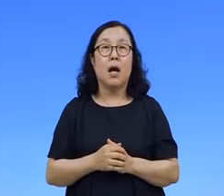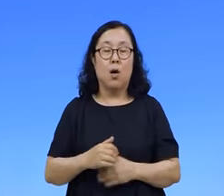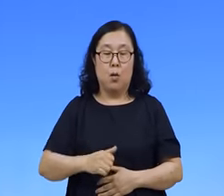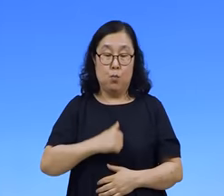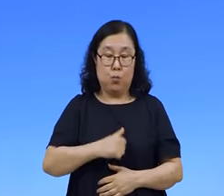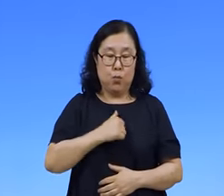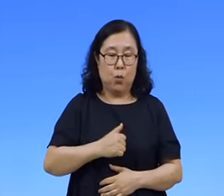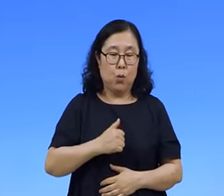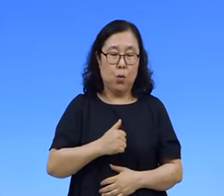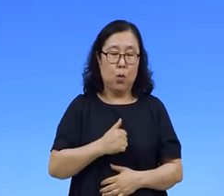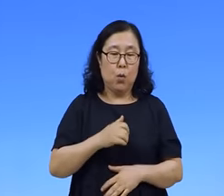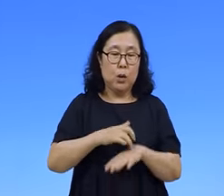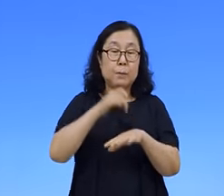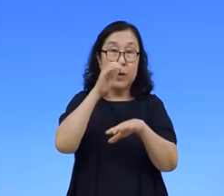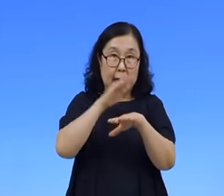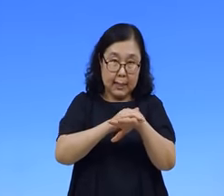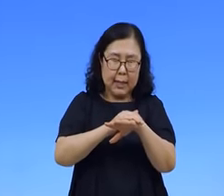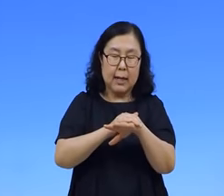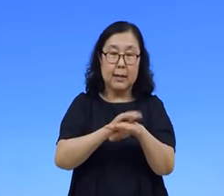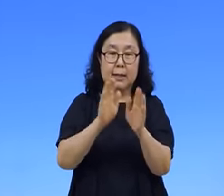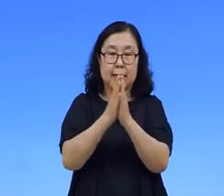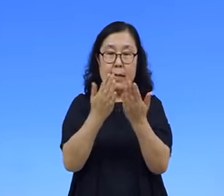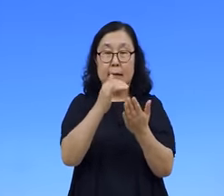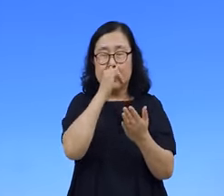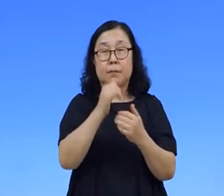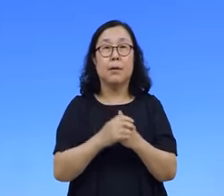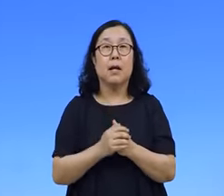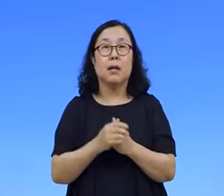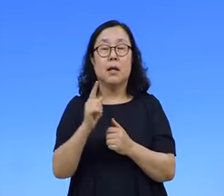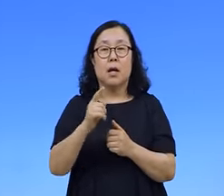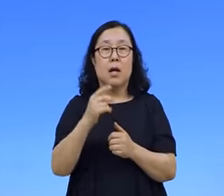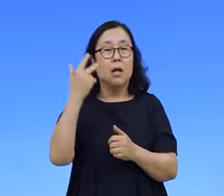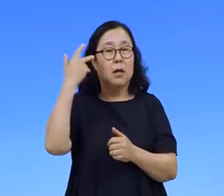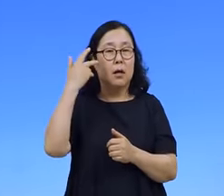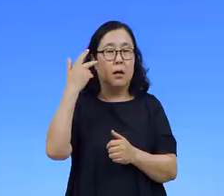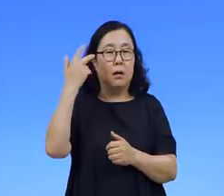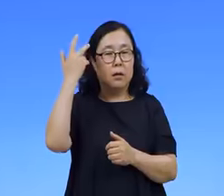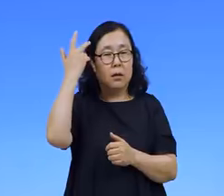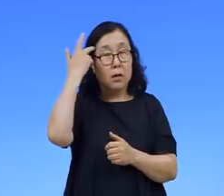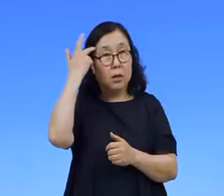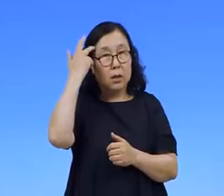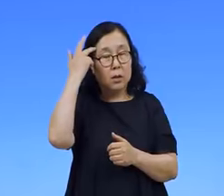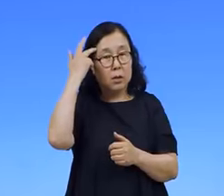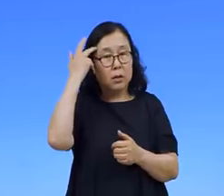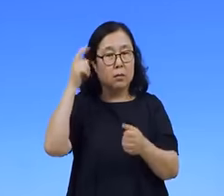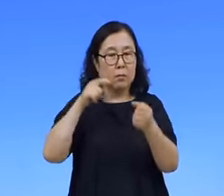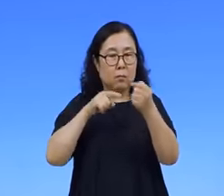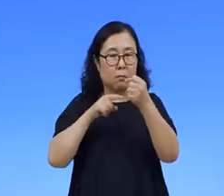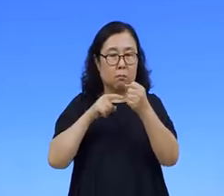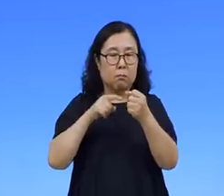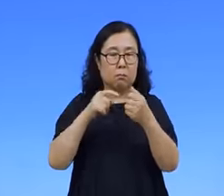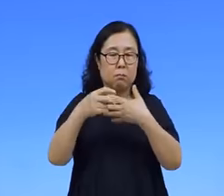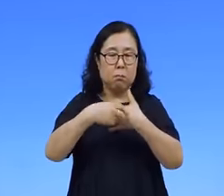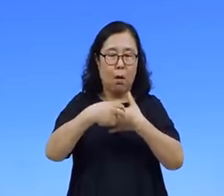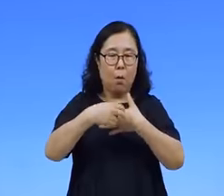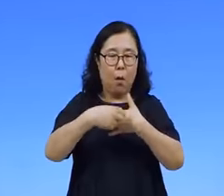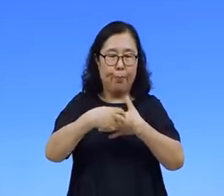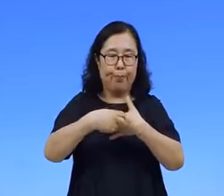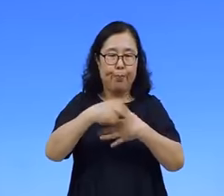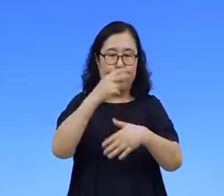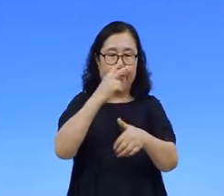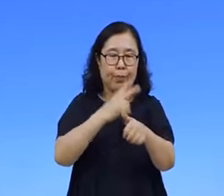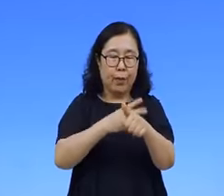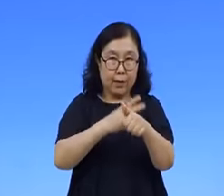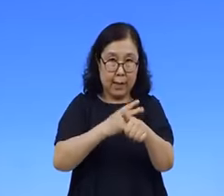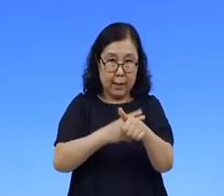들면은 그 분노도 습관이다 이런 제목의 책이 있는데요. 이 책은 정신과 전문의가 쓴 책입니다. 그 책에서 주장하는 게 뭐냐